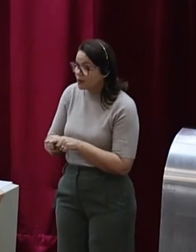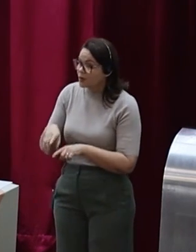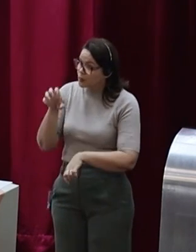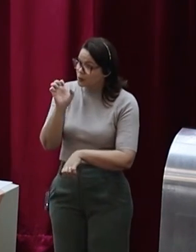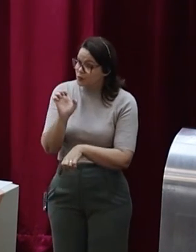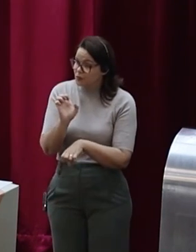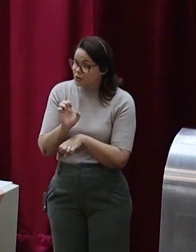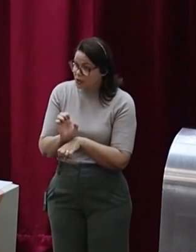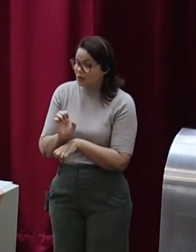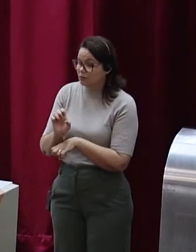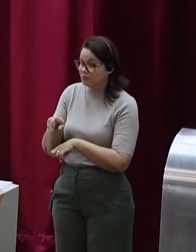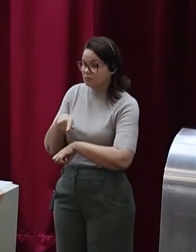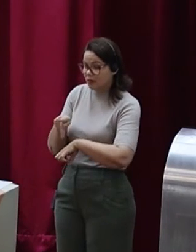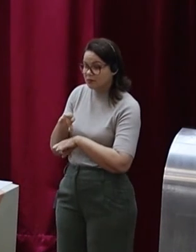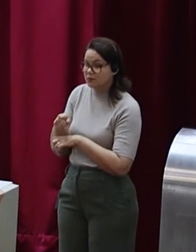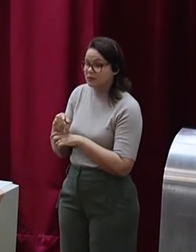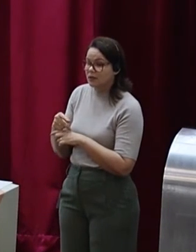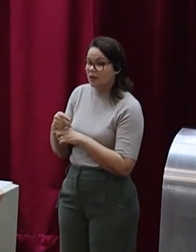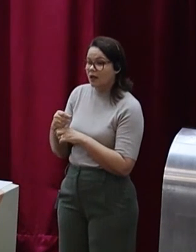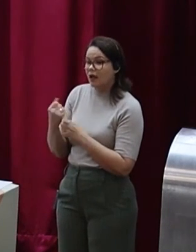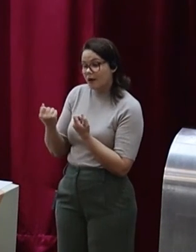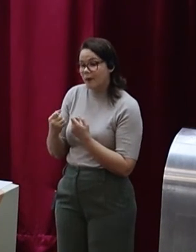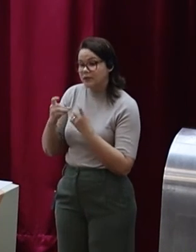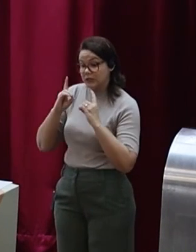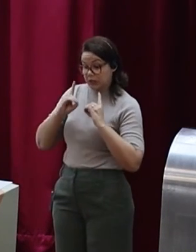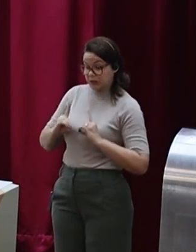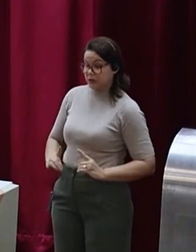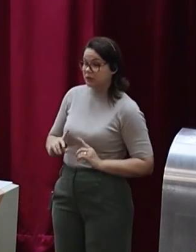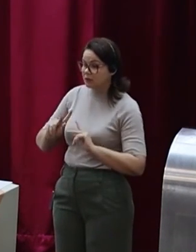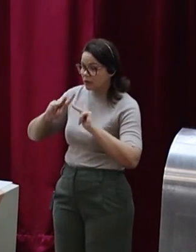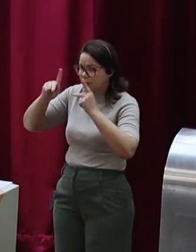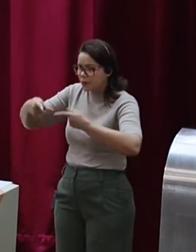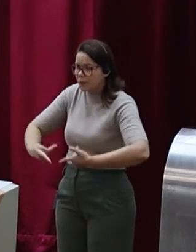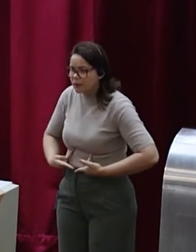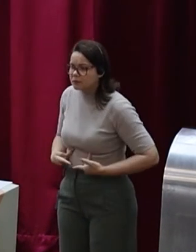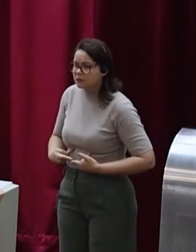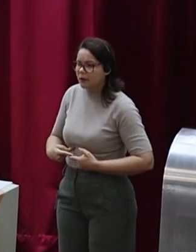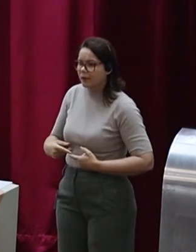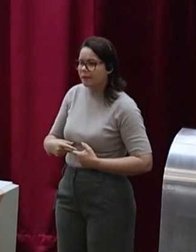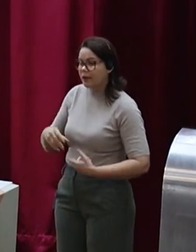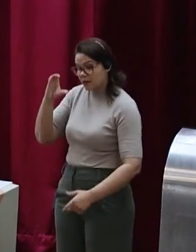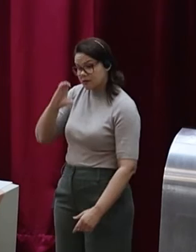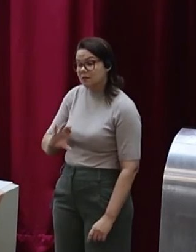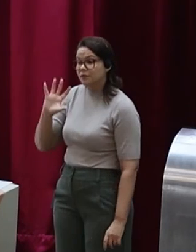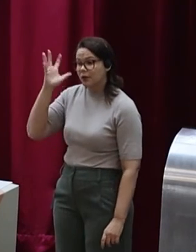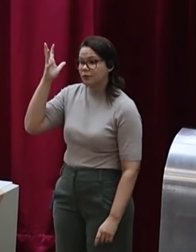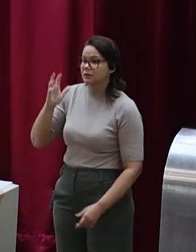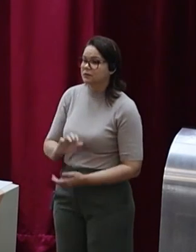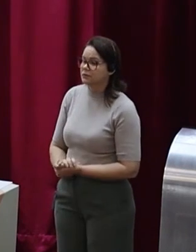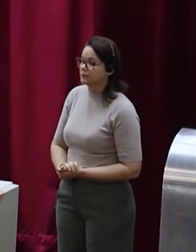que você possa garantir a dignidade humana, para que você possa garantir o exercício pleno da cidadania. Eu